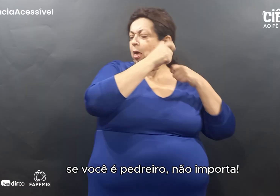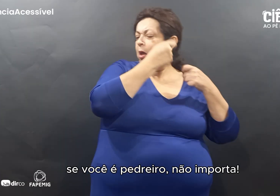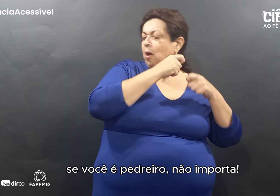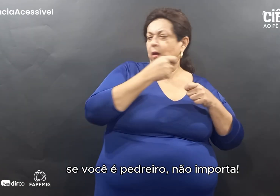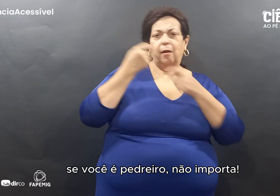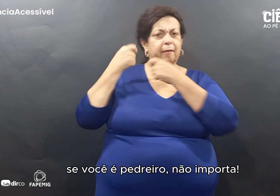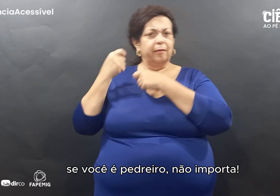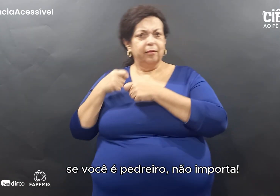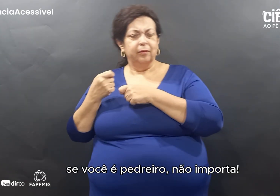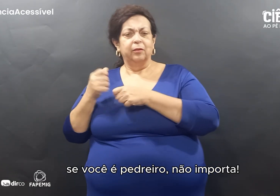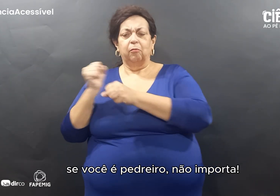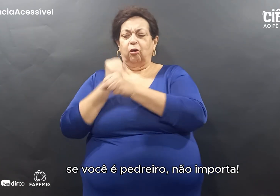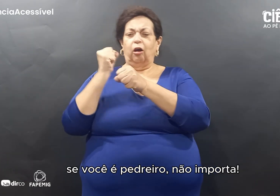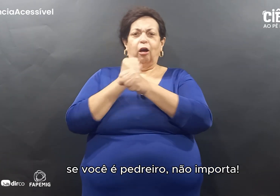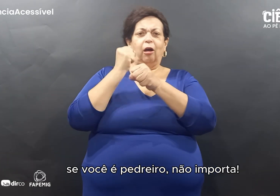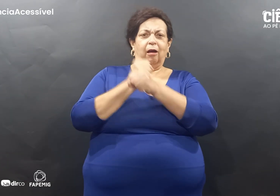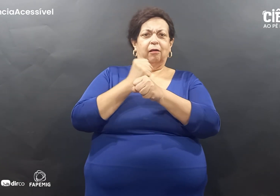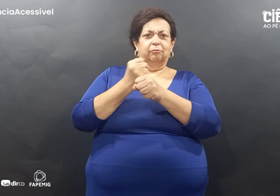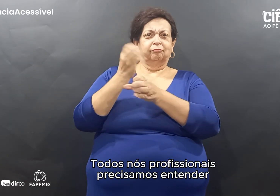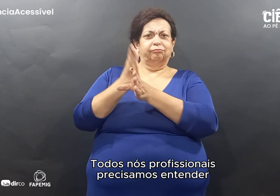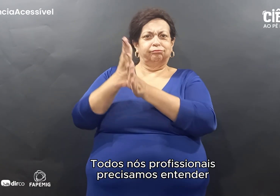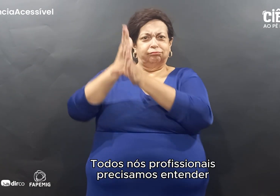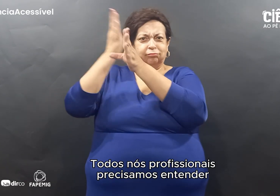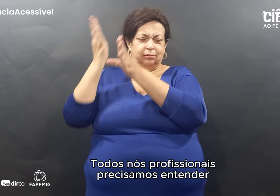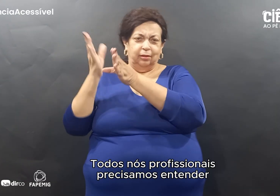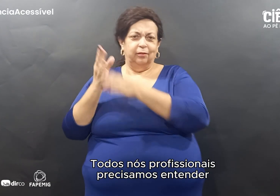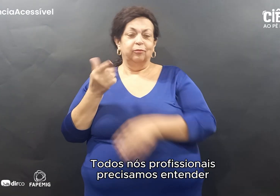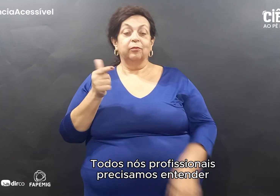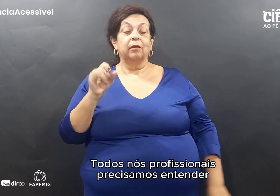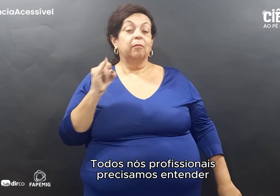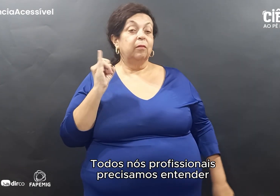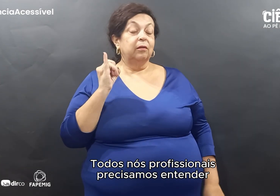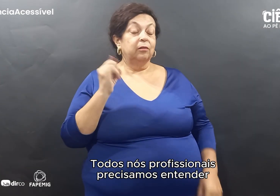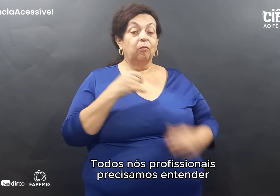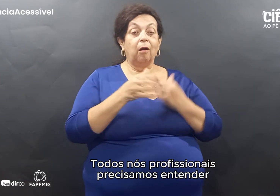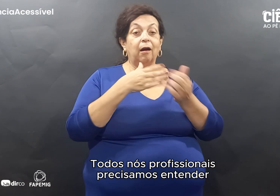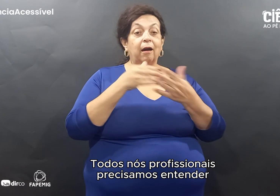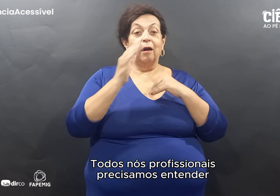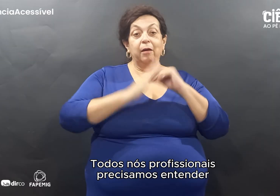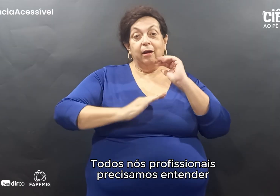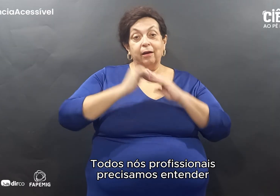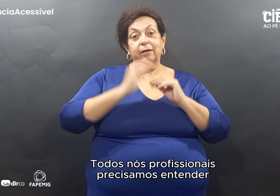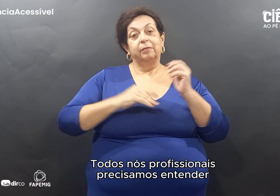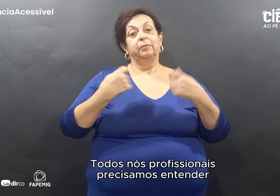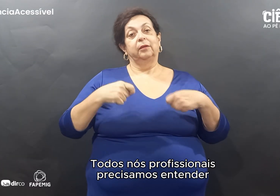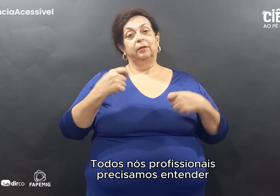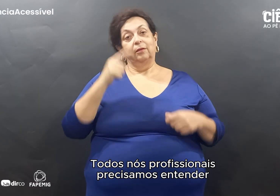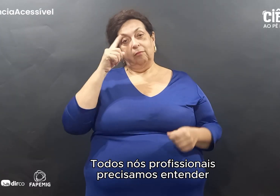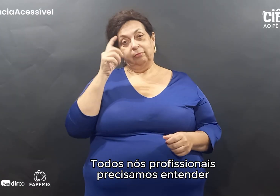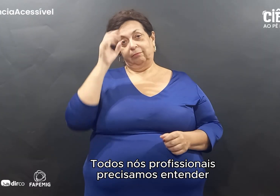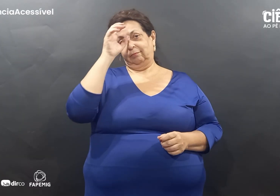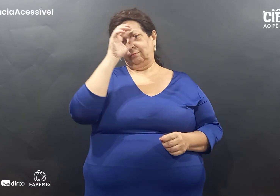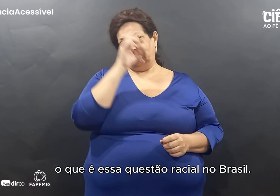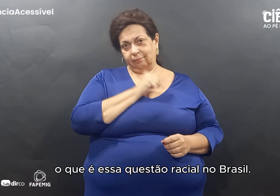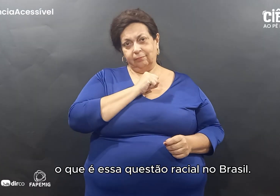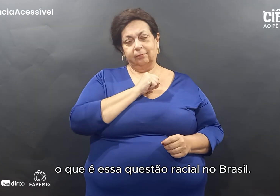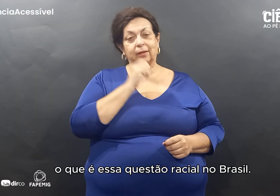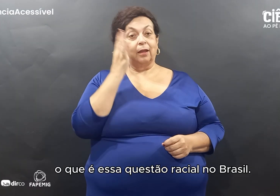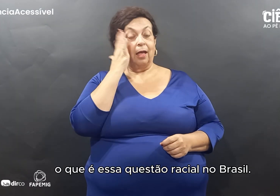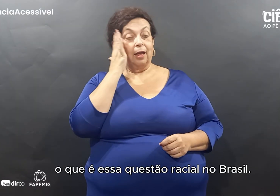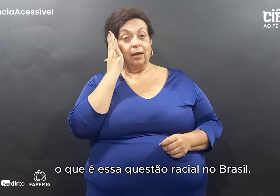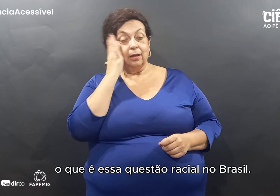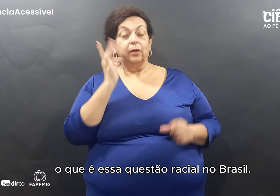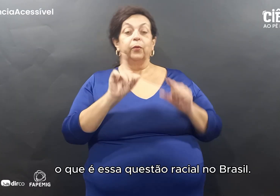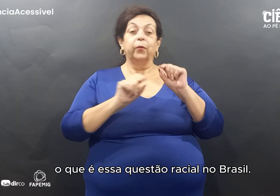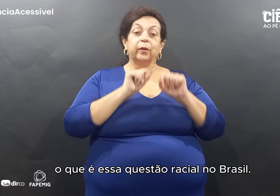se você é pedreiro, não importa. Todos nós profissionais precisamos entender o que